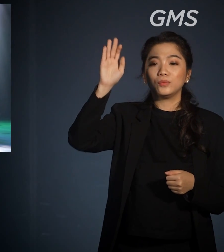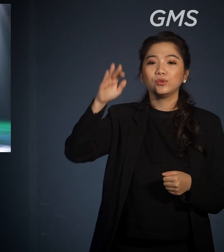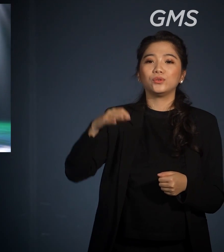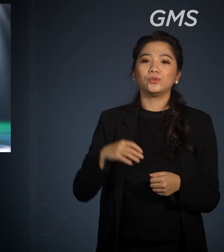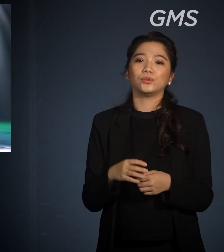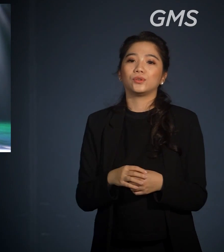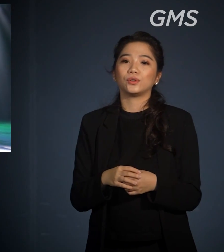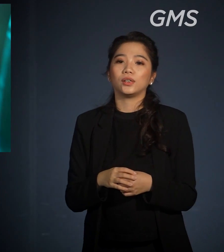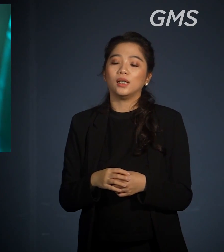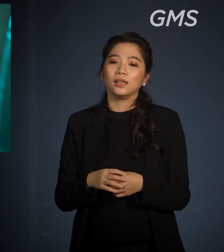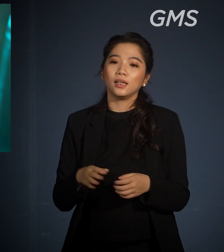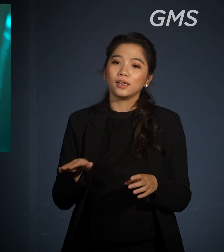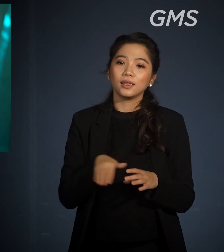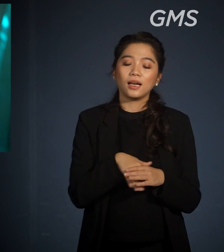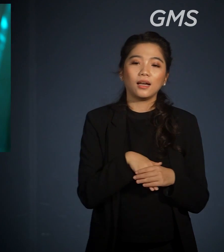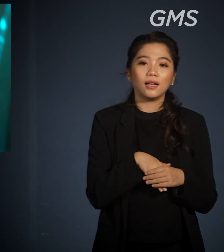denganmu,